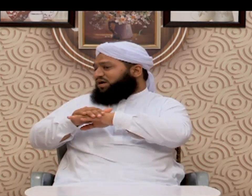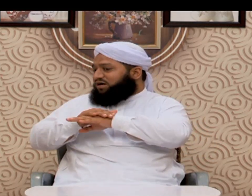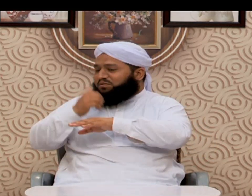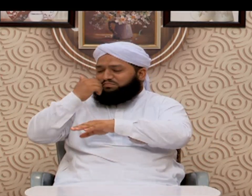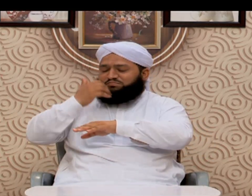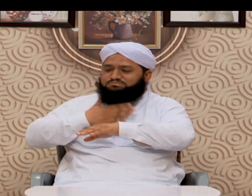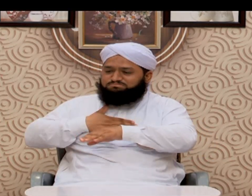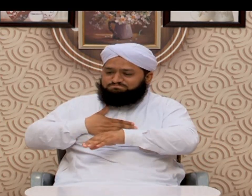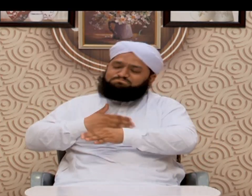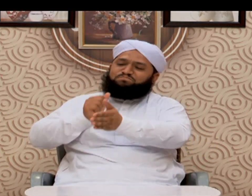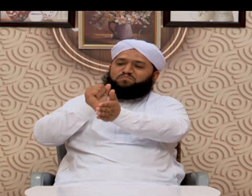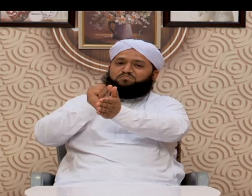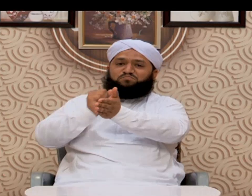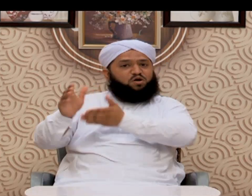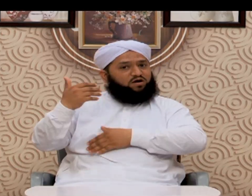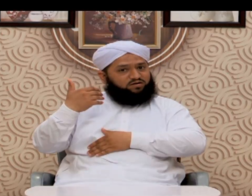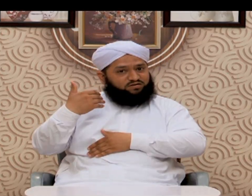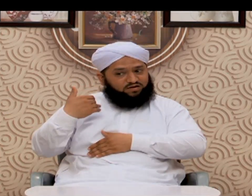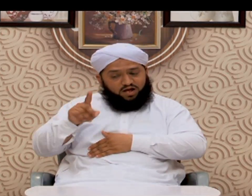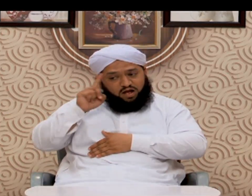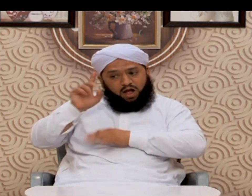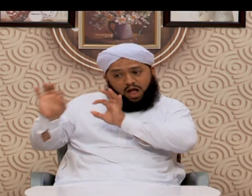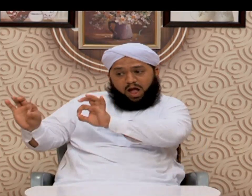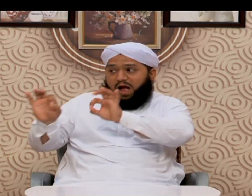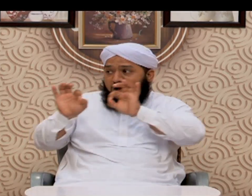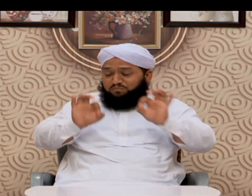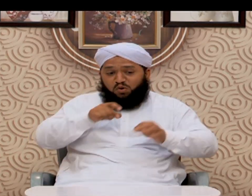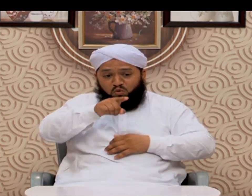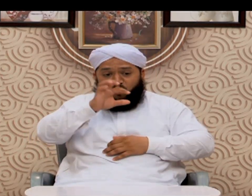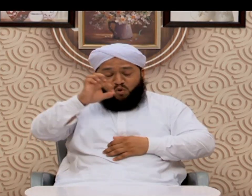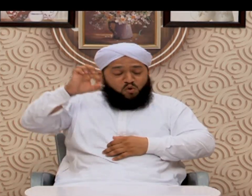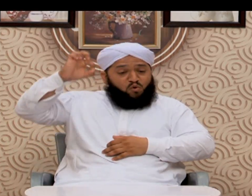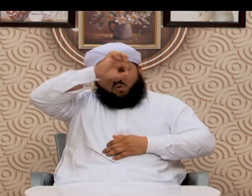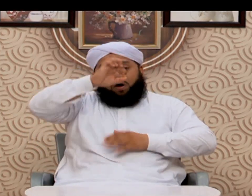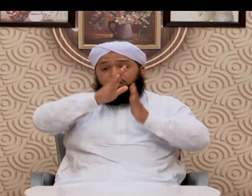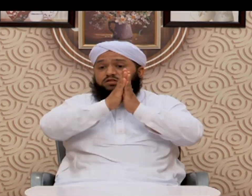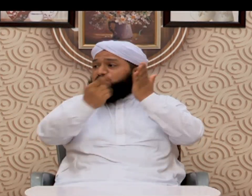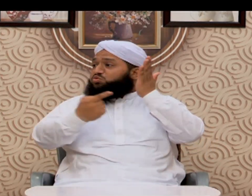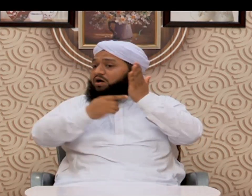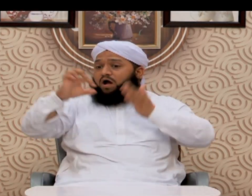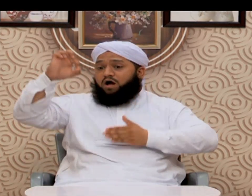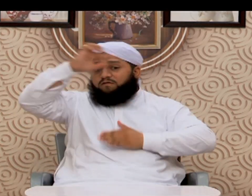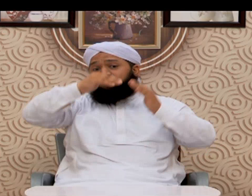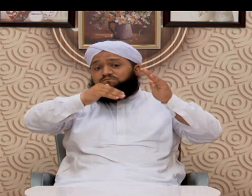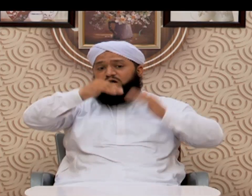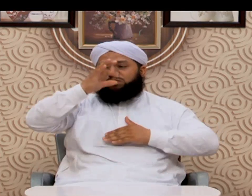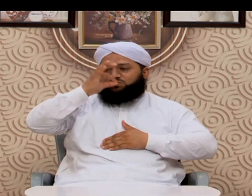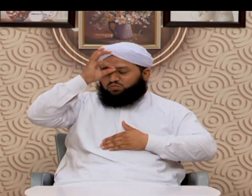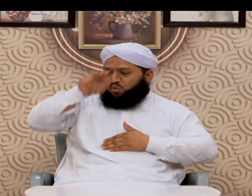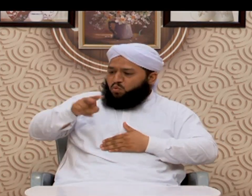وآلہ وسلم نے اسے معافی سے نوازا۔ یہی وجہ تھی کہ تورات کا اتنا بڑا عالم بھی آپ کے کردار سے